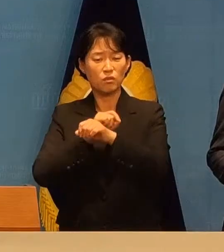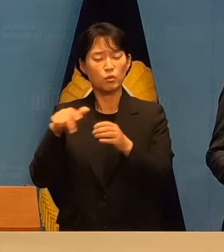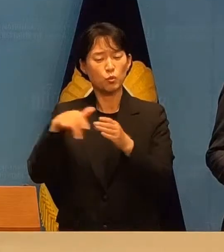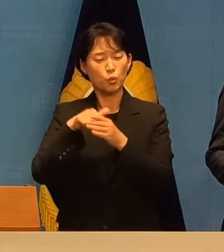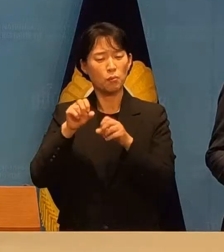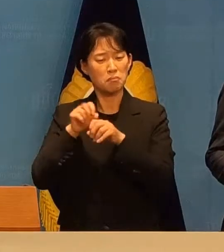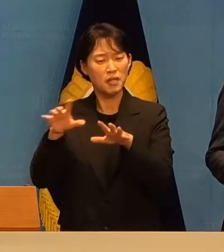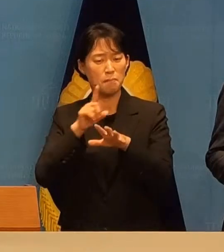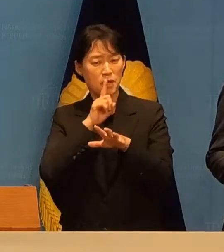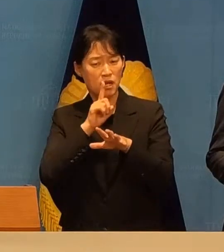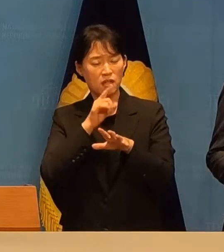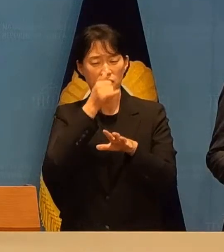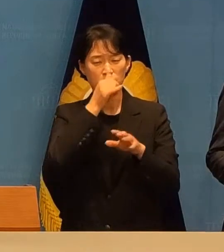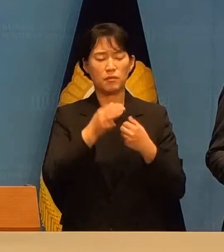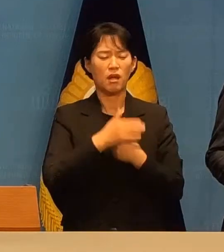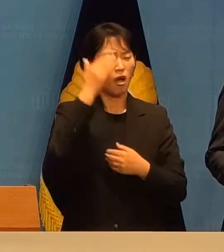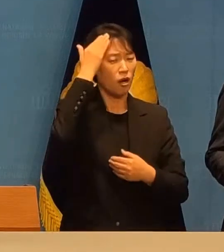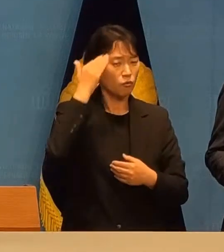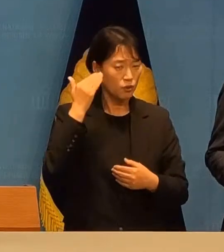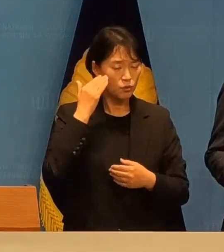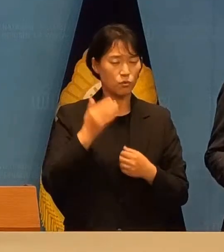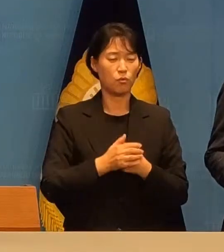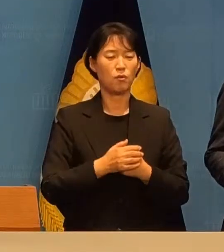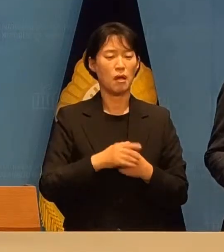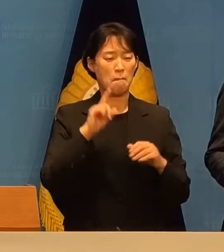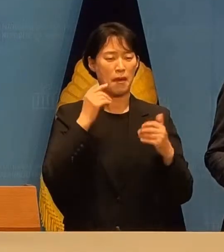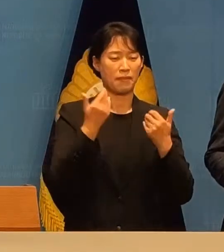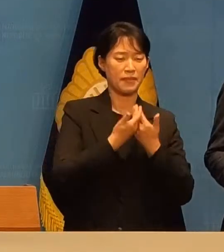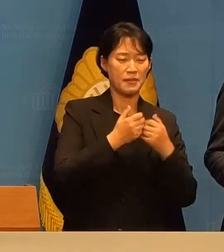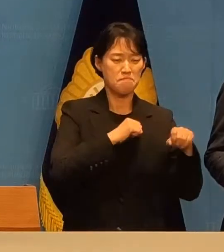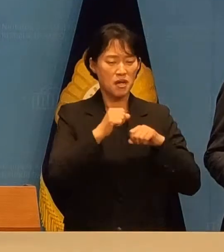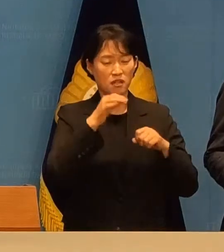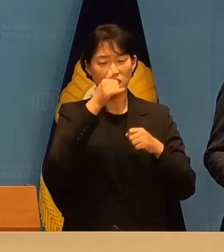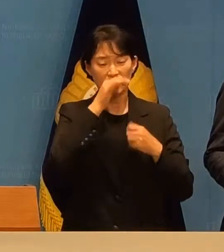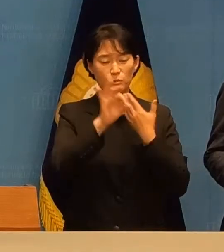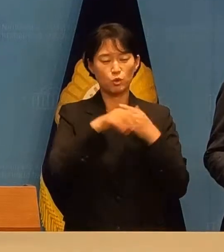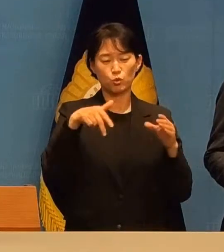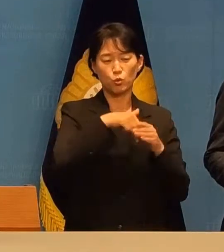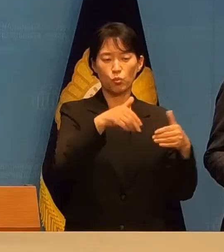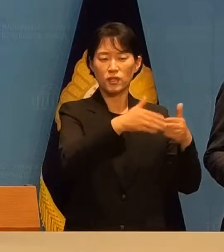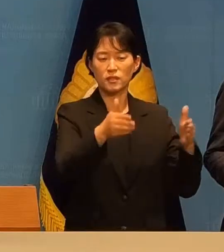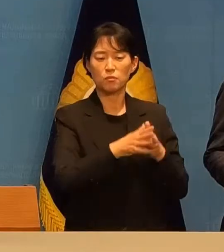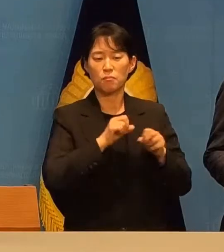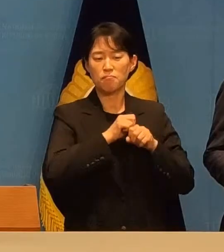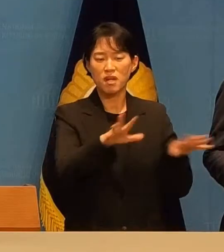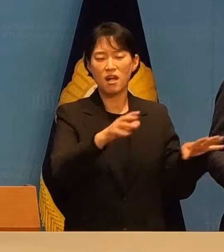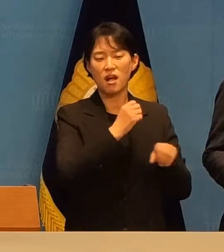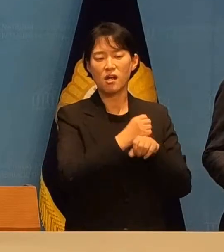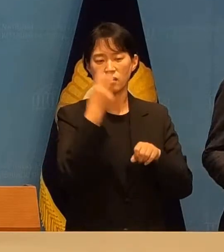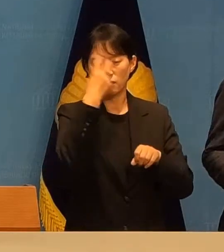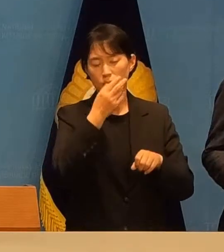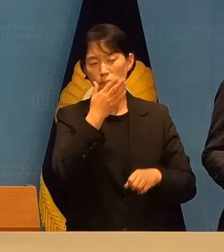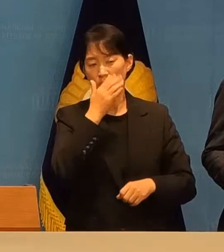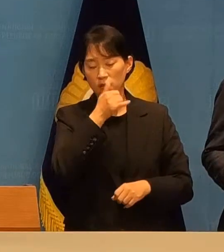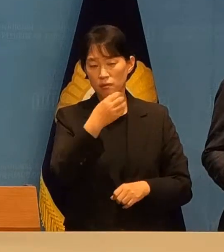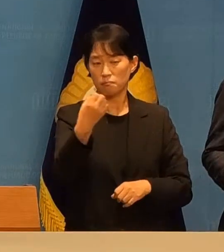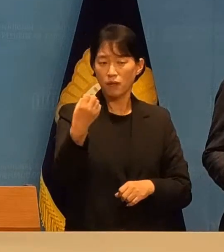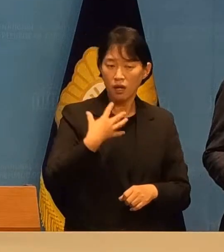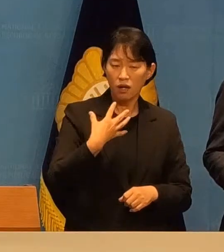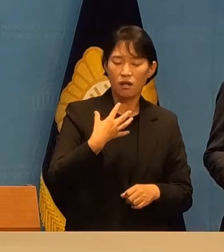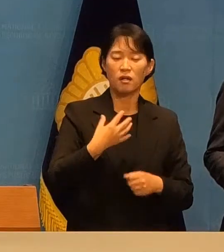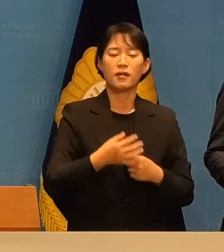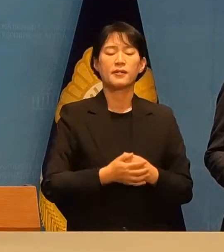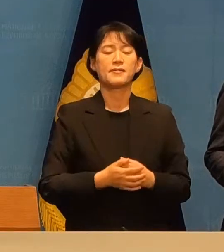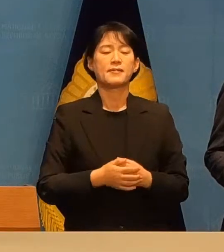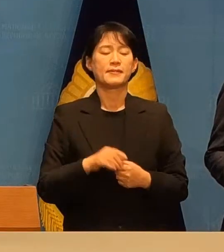사례를 언급하며 우리나라에서도 반국가적 행동을 하면 종교단체 역시 해산을 검토할 수 있다는 취지의